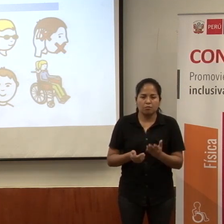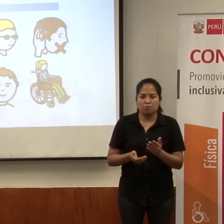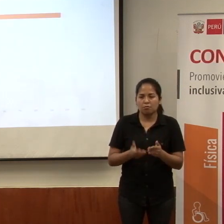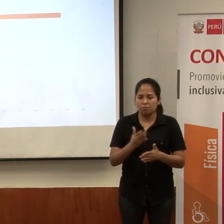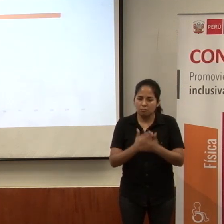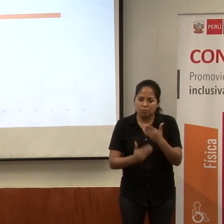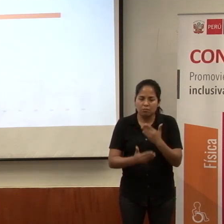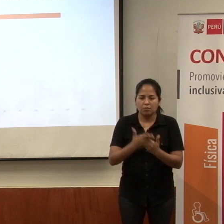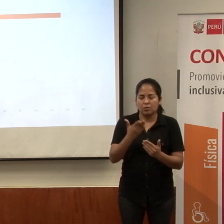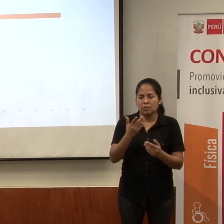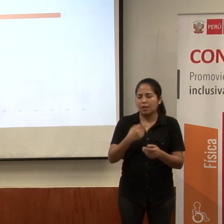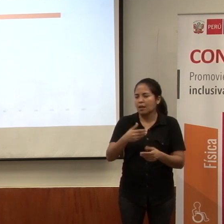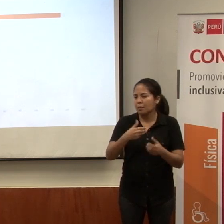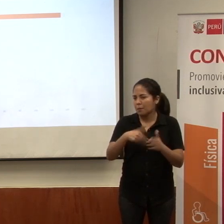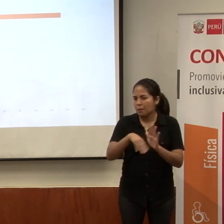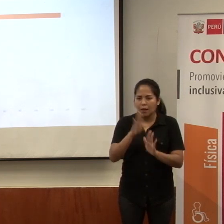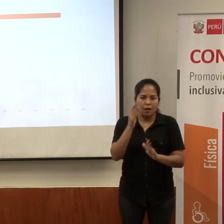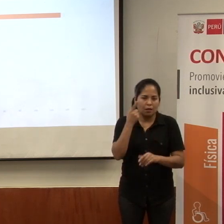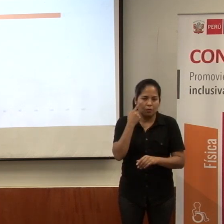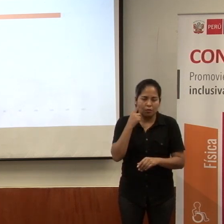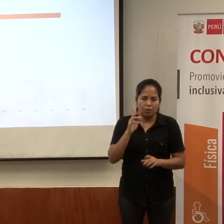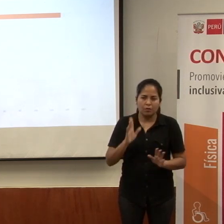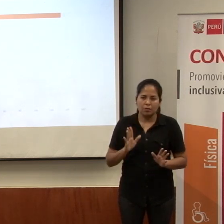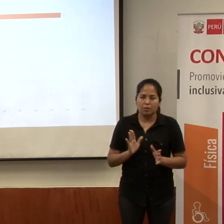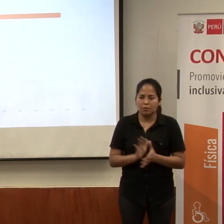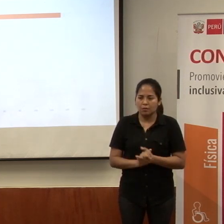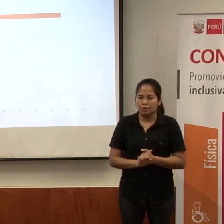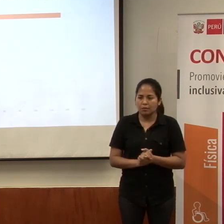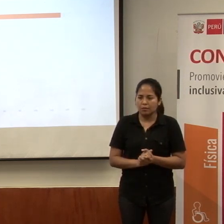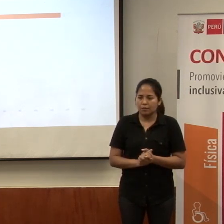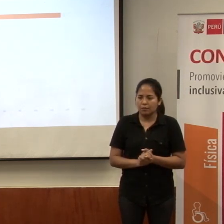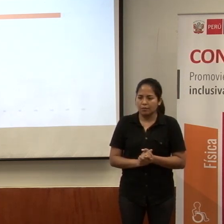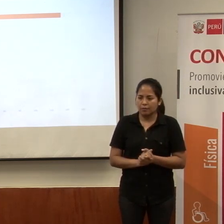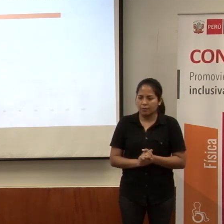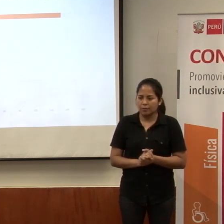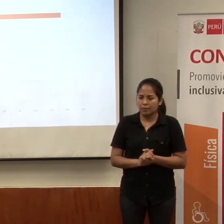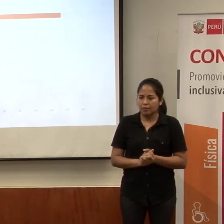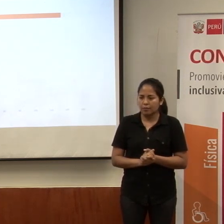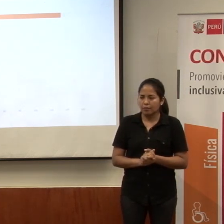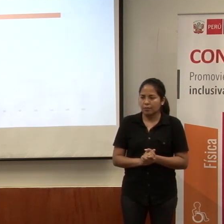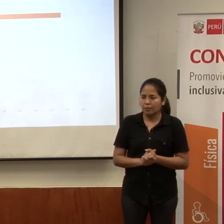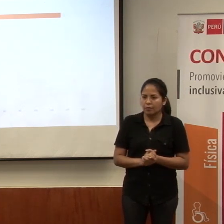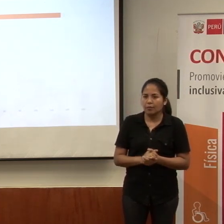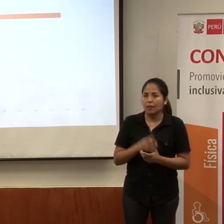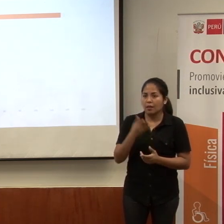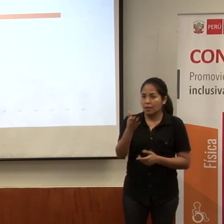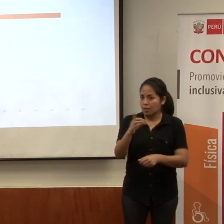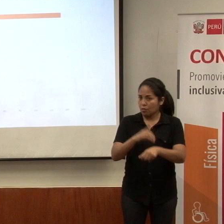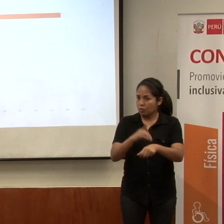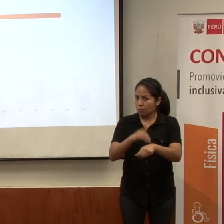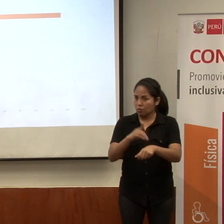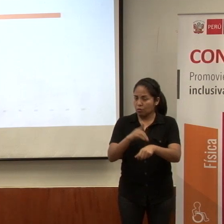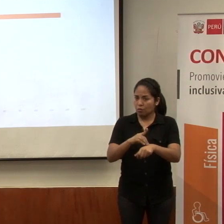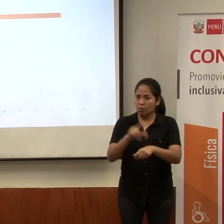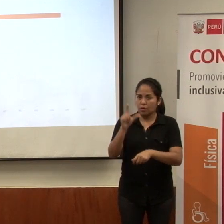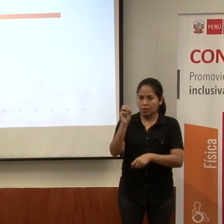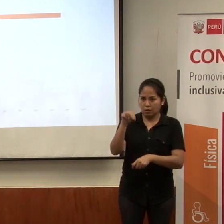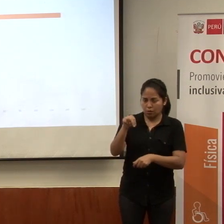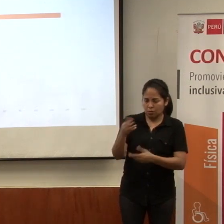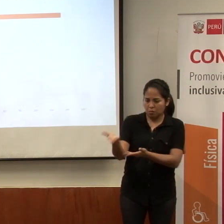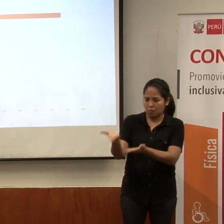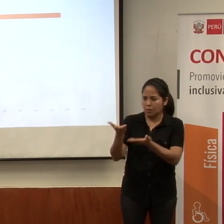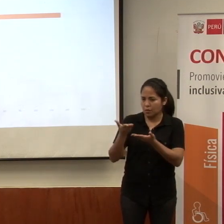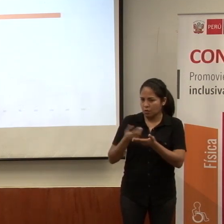las más frecuentes, ¿no es cierto? Esta es una de las láminas que me proporcionó Luis Miguel León, quien está acá, y agradezco nuevamente